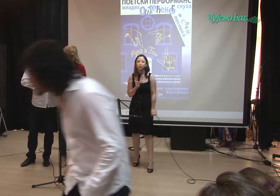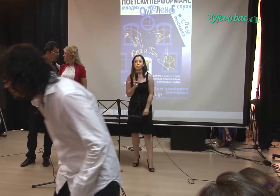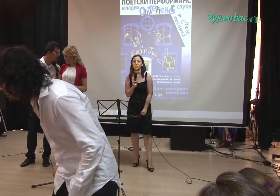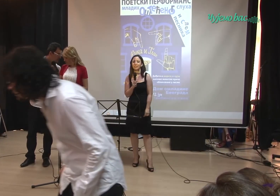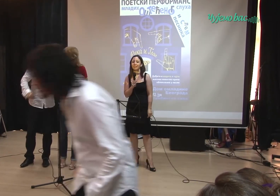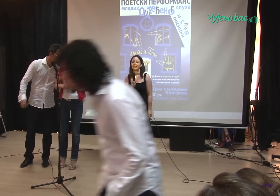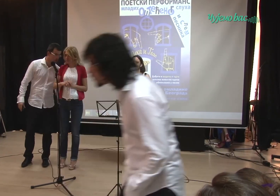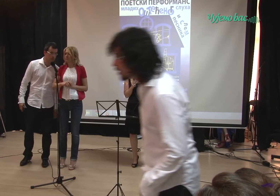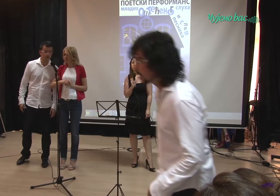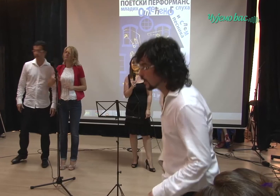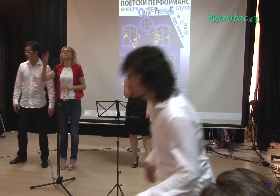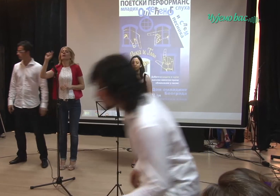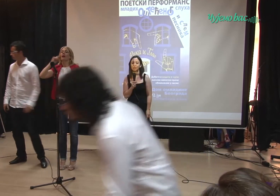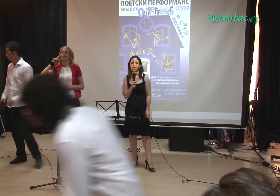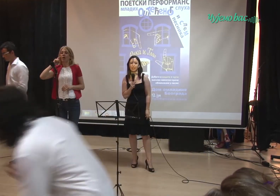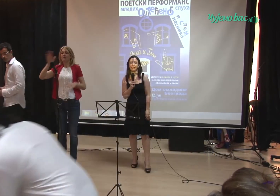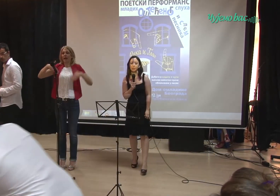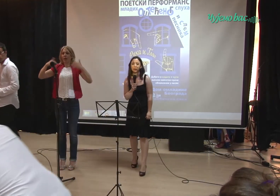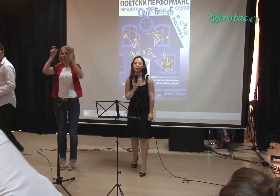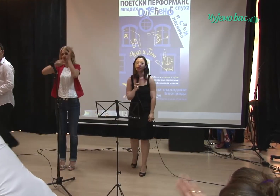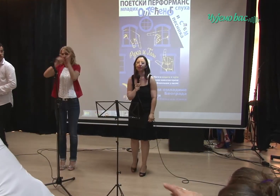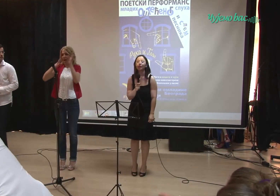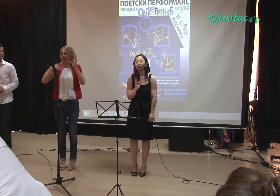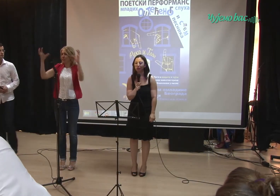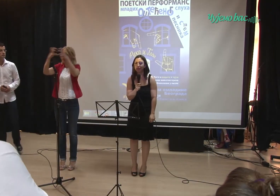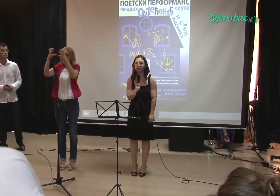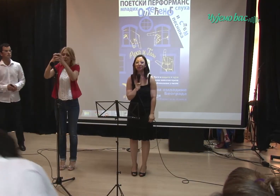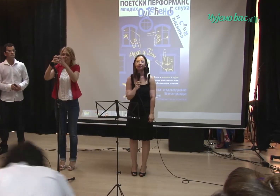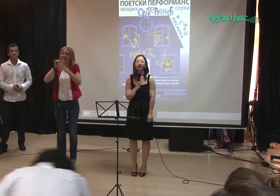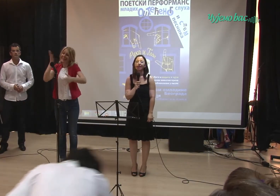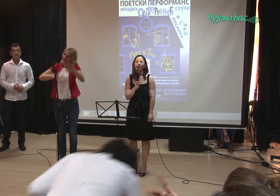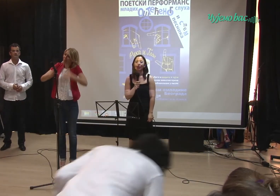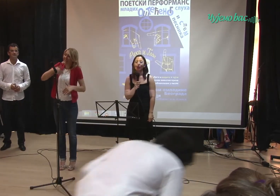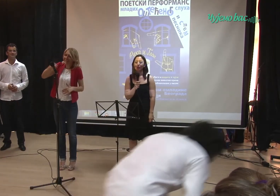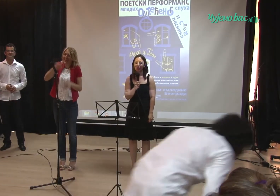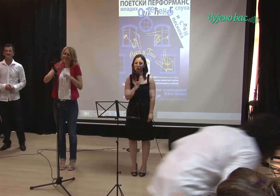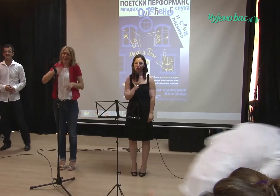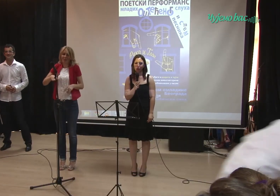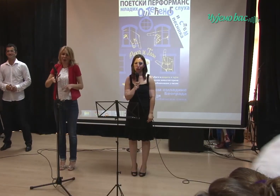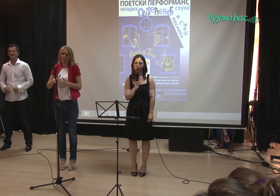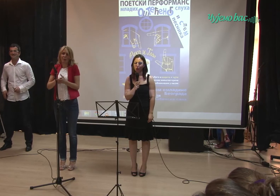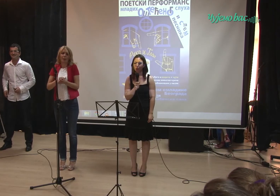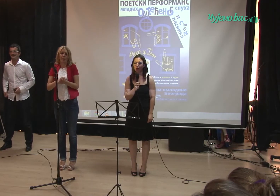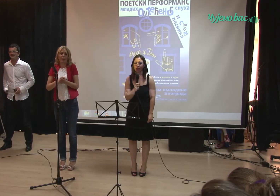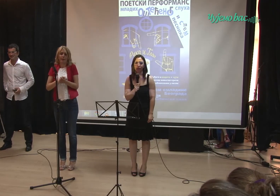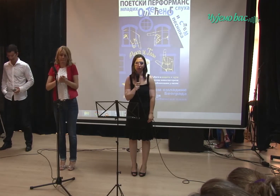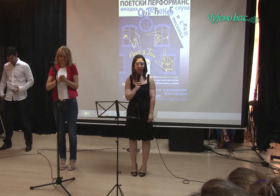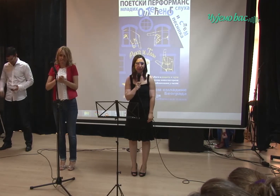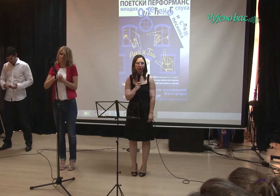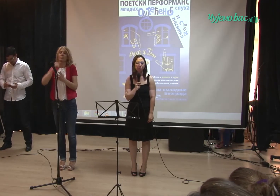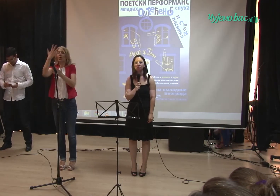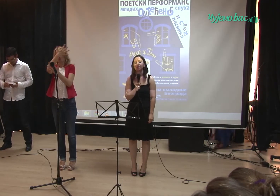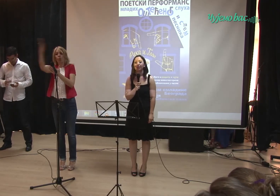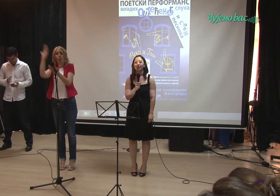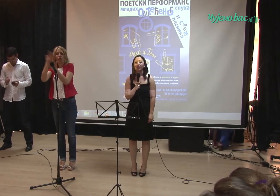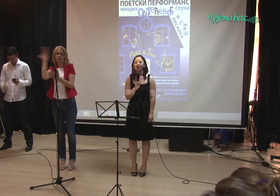Vojislav Đorđević je najmlađi član ekipe. Omiljeni, odlikaš u školi uvek bio i